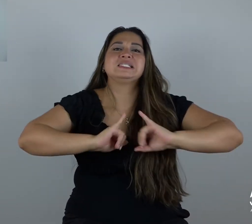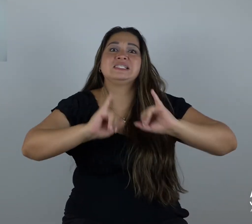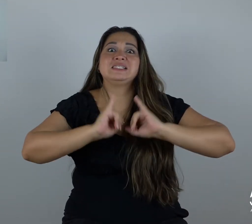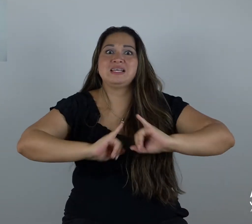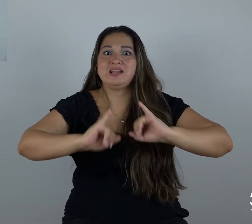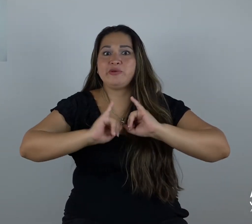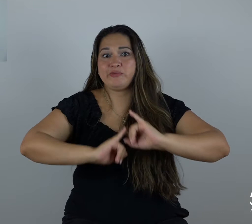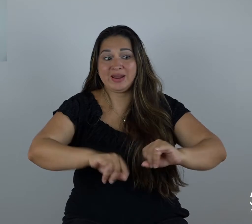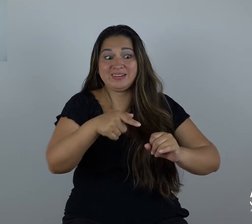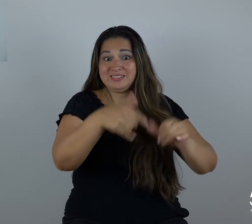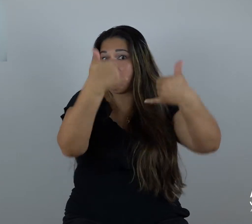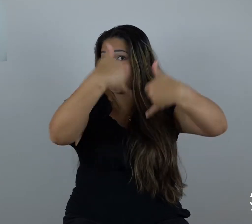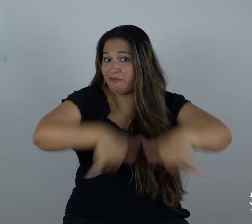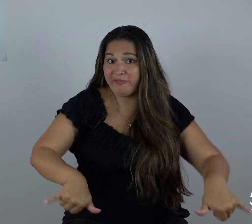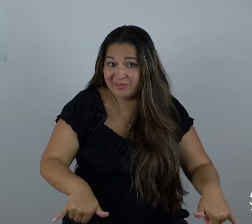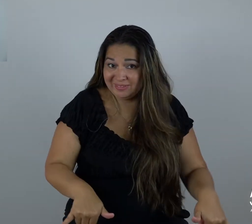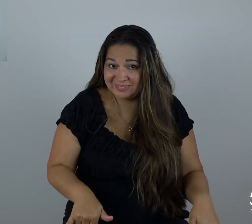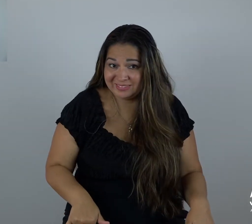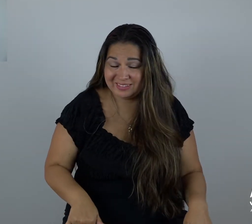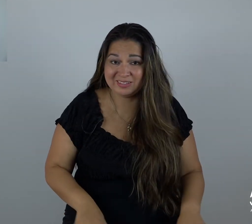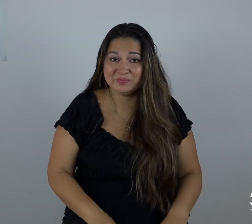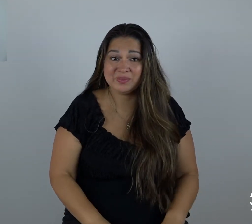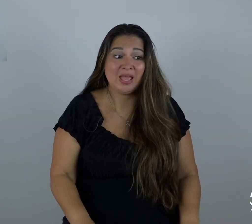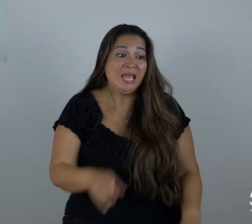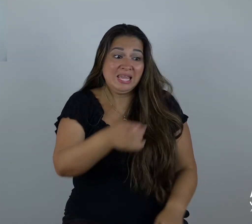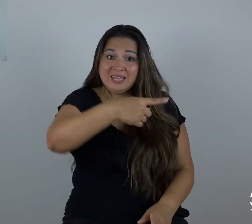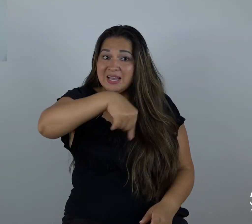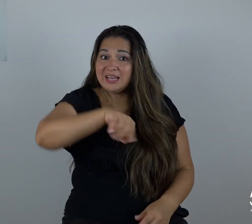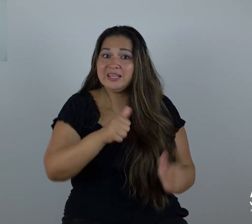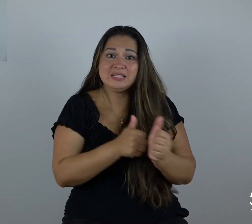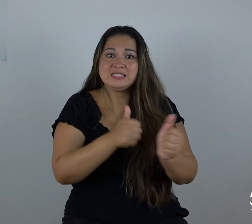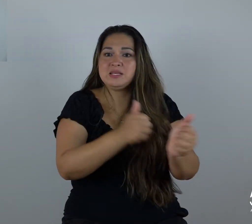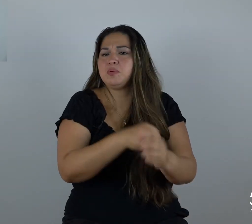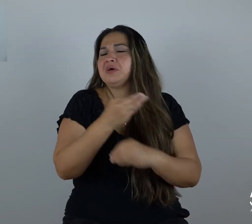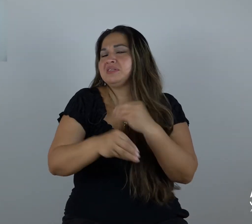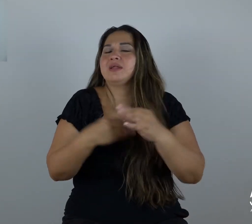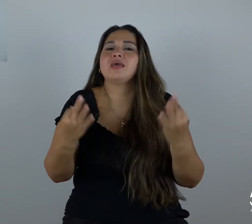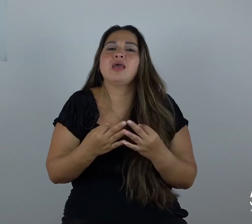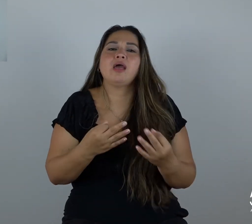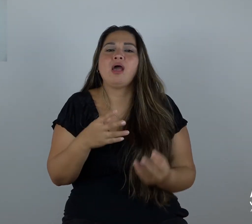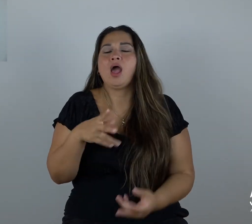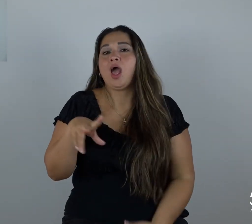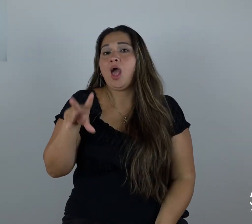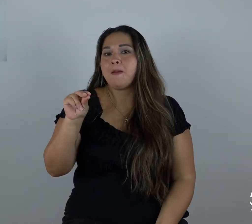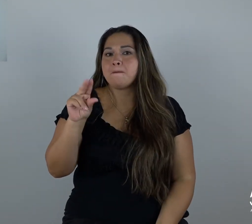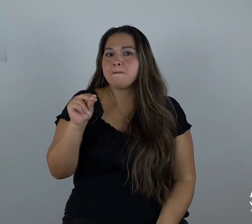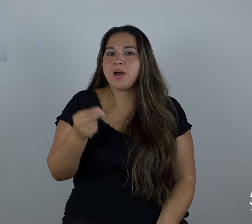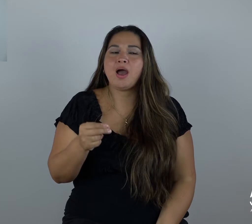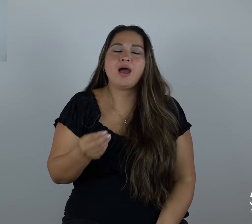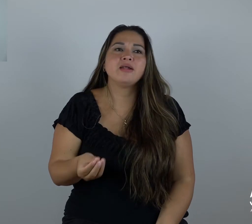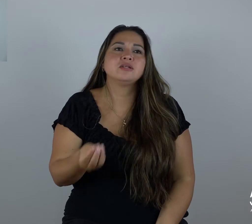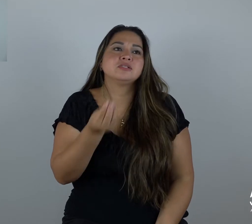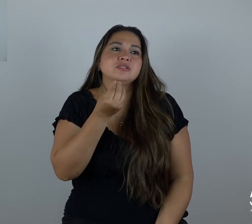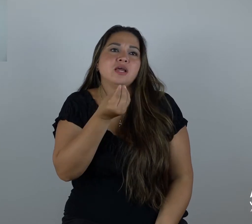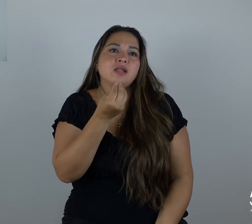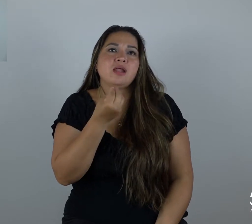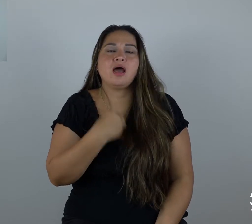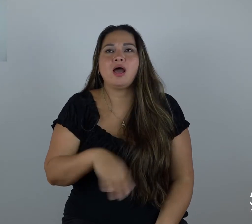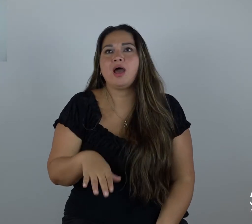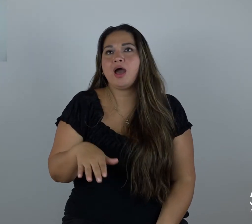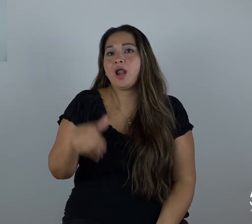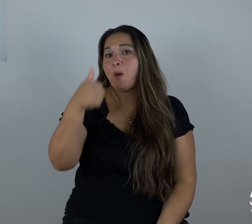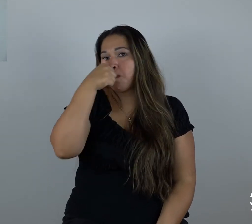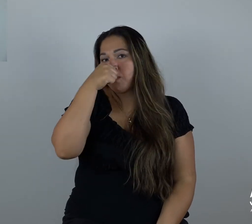los propios discípulos. Y en esa fiesta lo que ellos hacen es cenar. Tomaron el cordero y